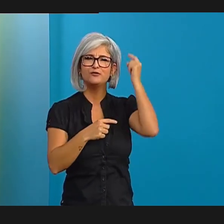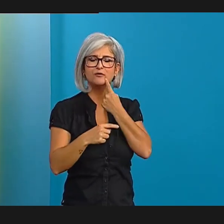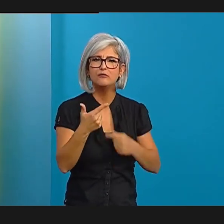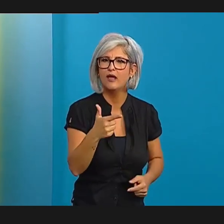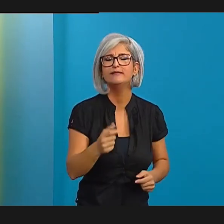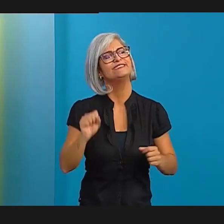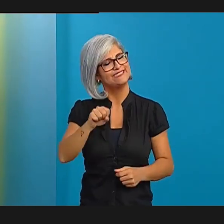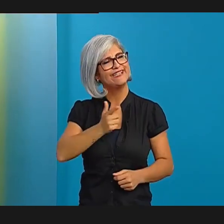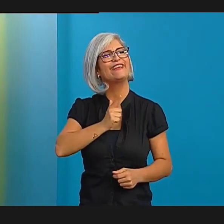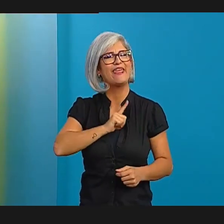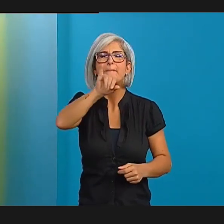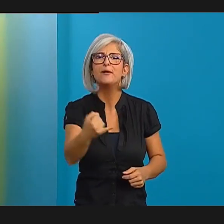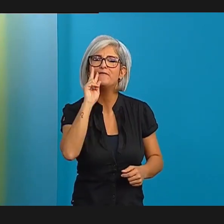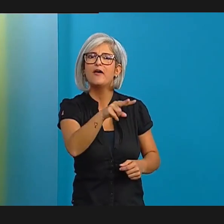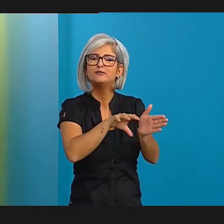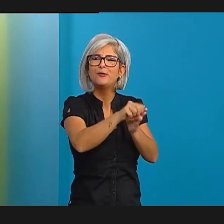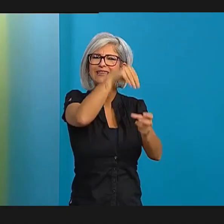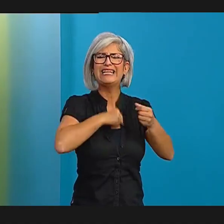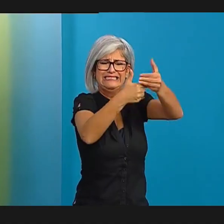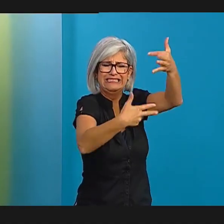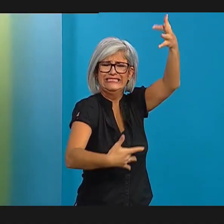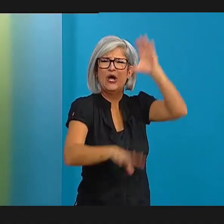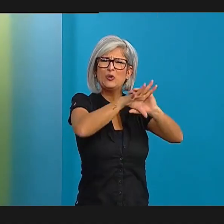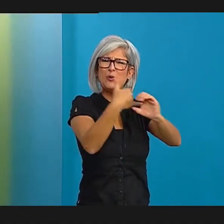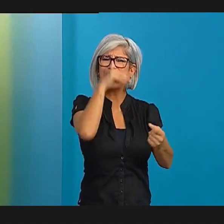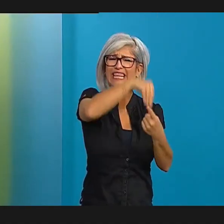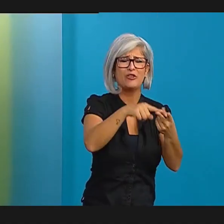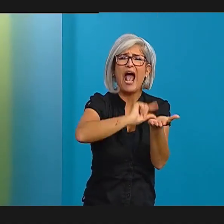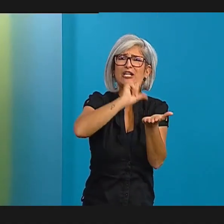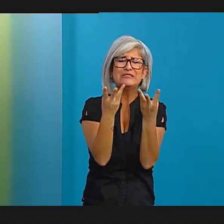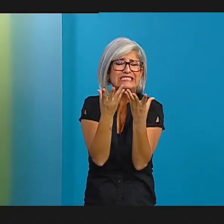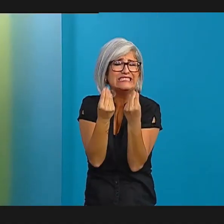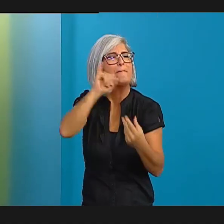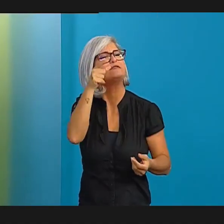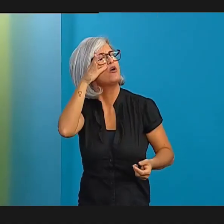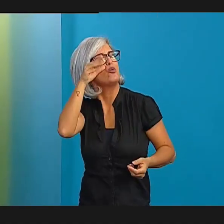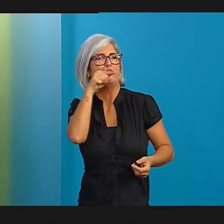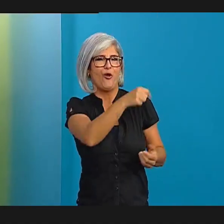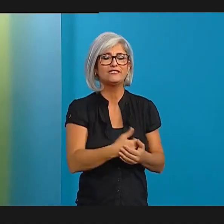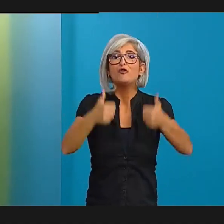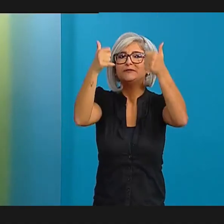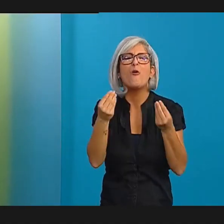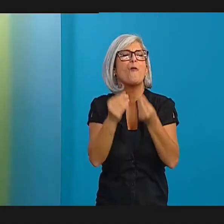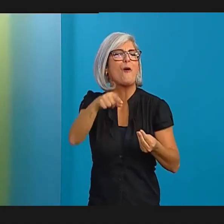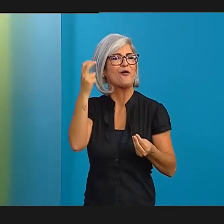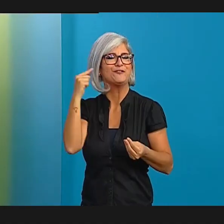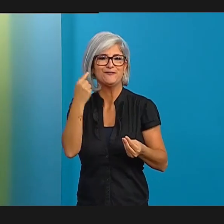cultura. Manifestações e apresentações artísticas. E o surdo, ele apresenta uma cultura? Se vocês pesquisarem sobre isso, vocês vão encontrar inúmeros artigos que tratam sobre a cultura surda. Eu vou fazer